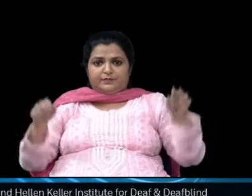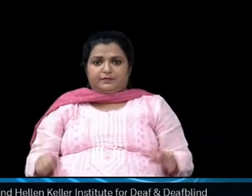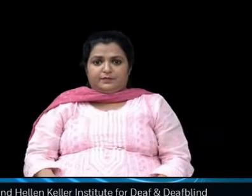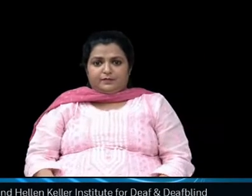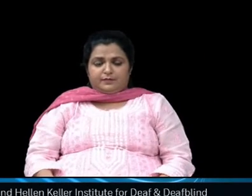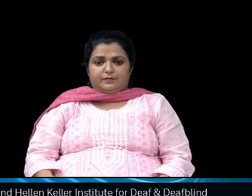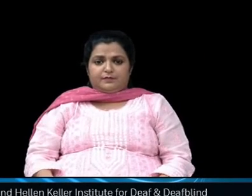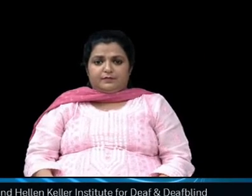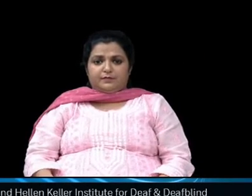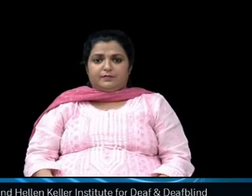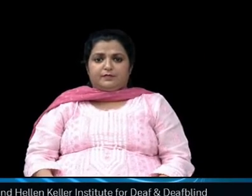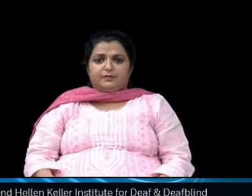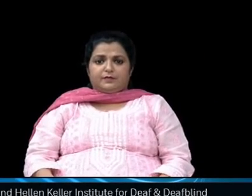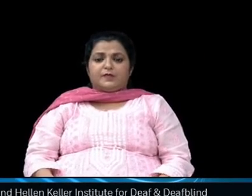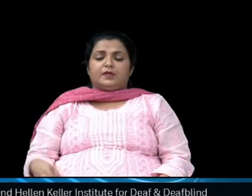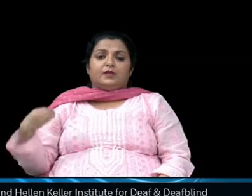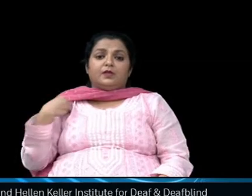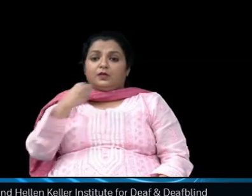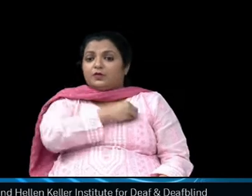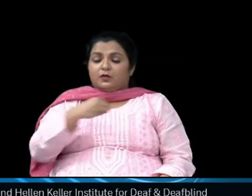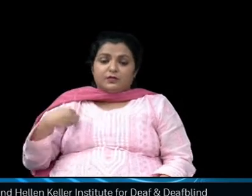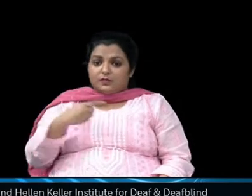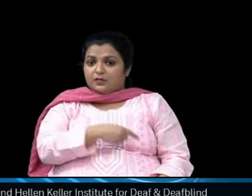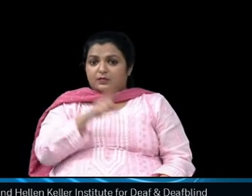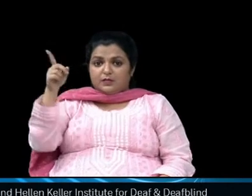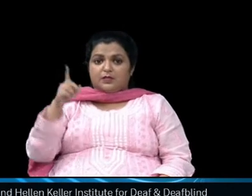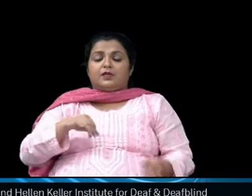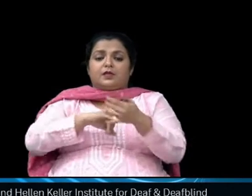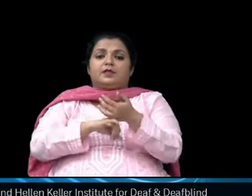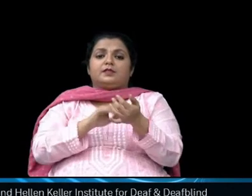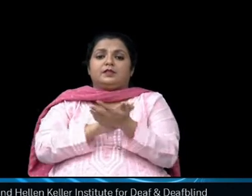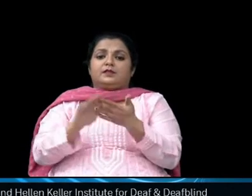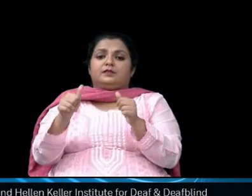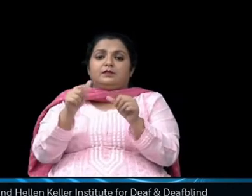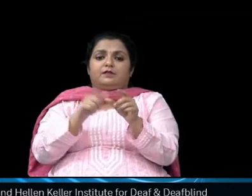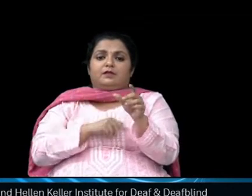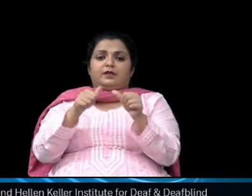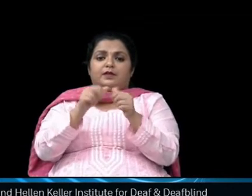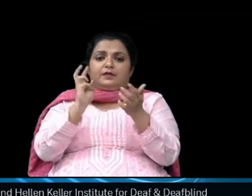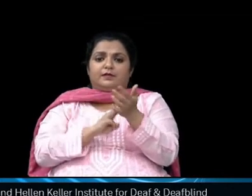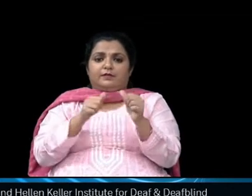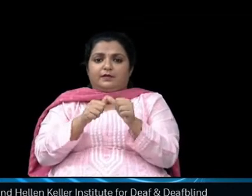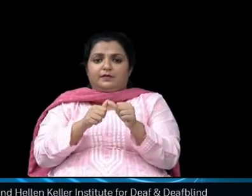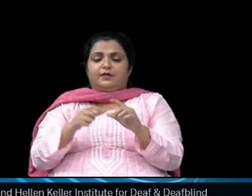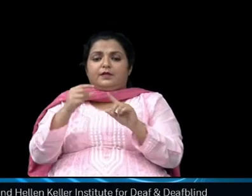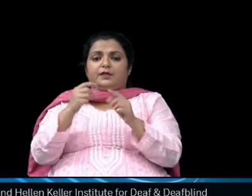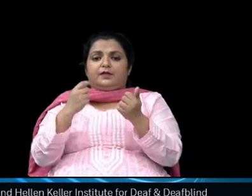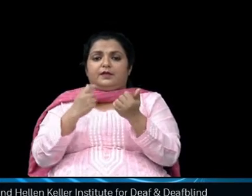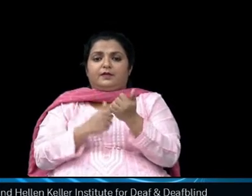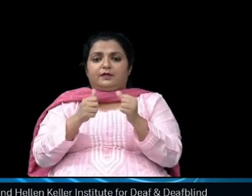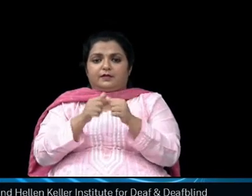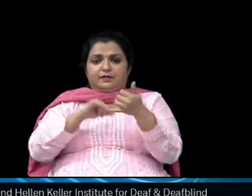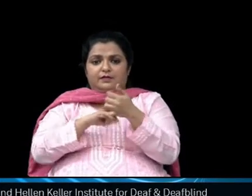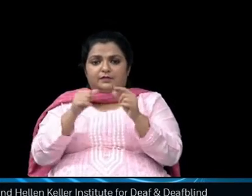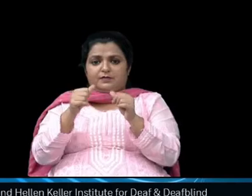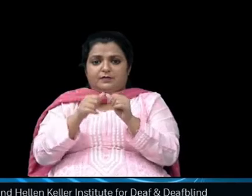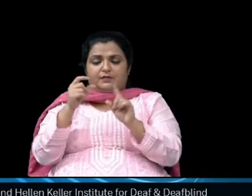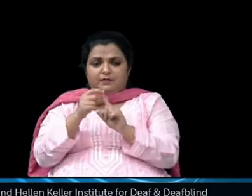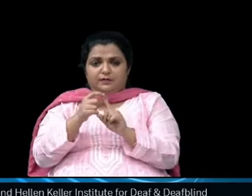है बफर जोन शेत्रातिन गावाती जनव जग जंगल जमीन या समसाद रहन सा शाष्वत मिकास साथी